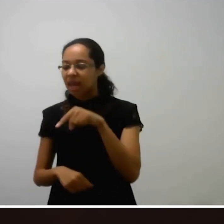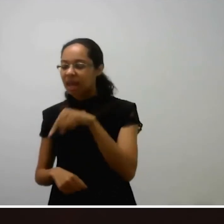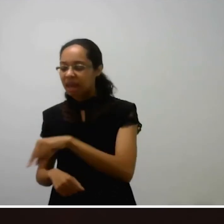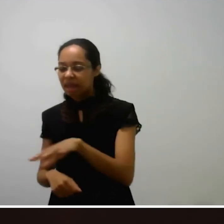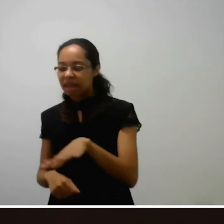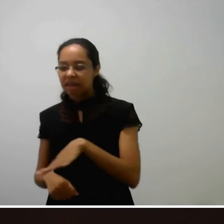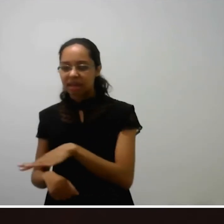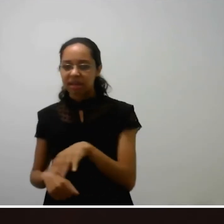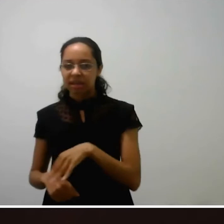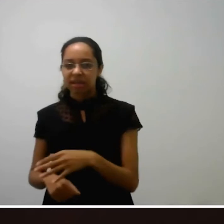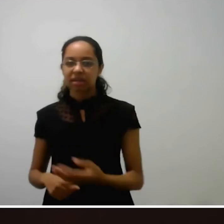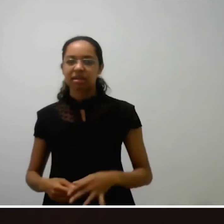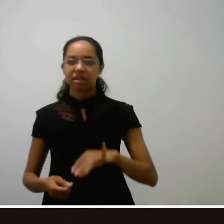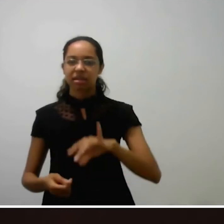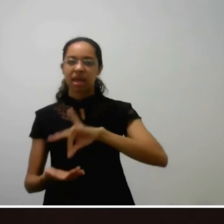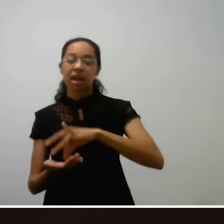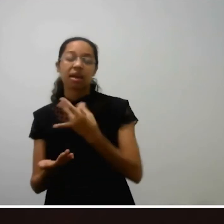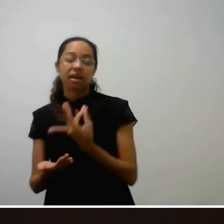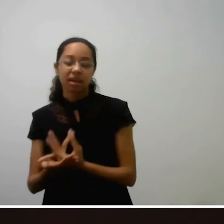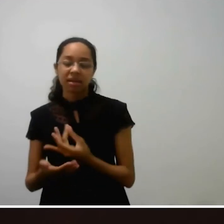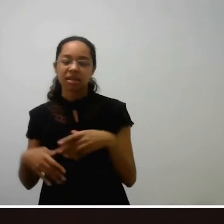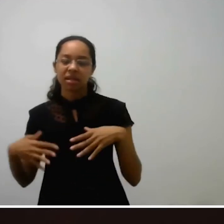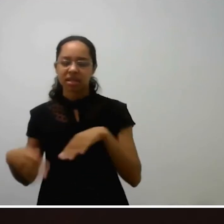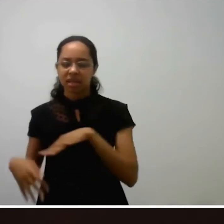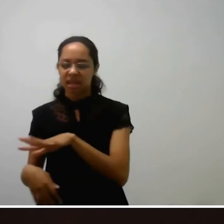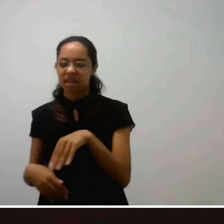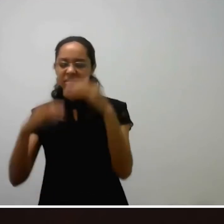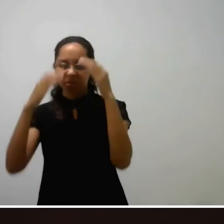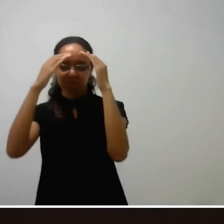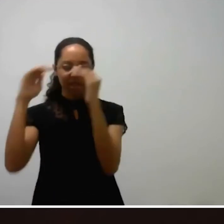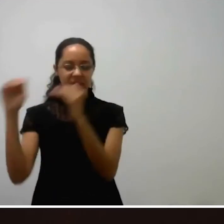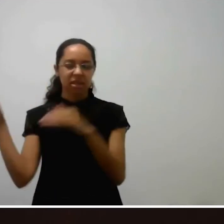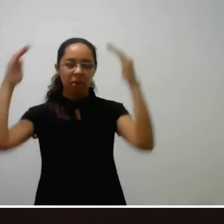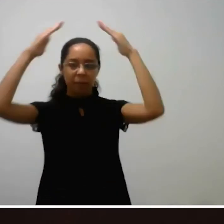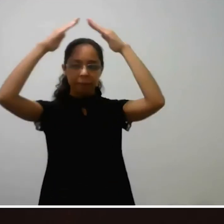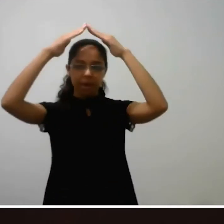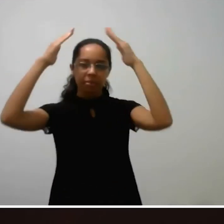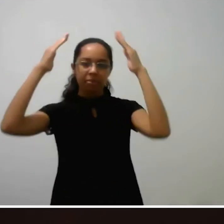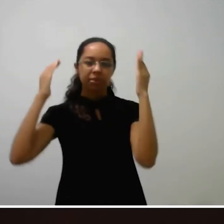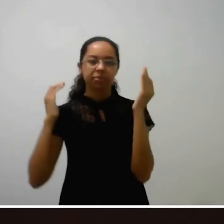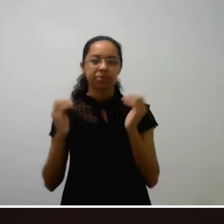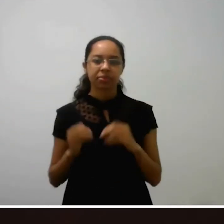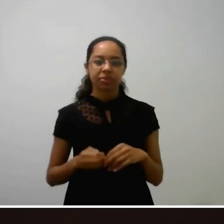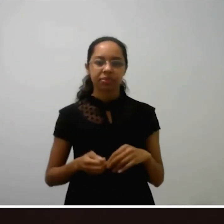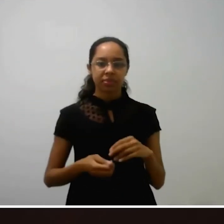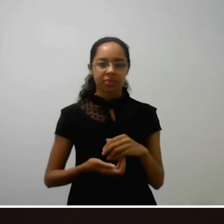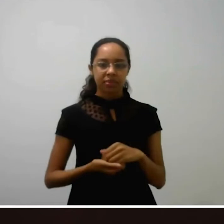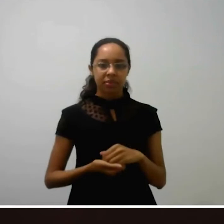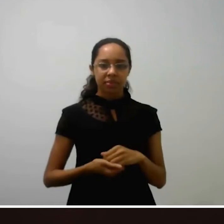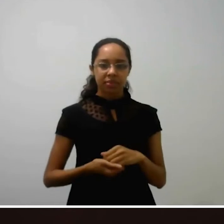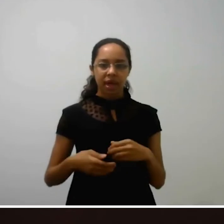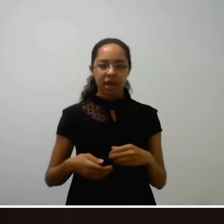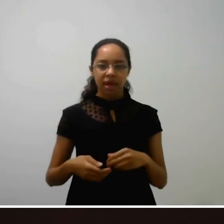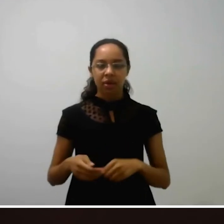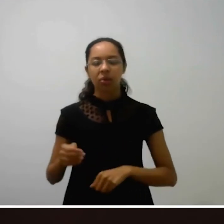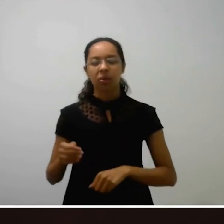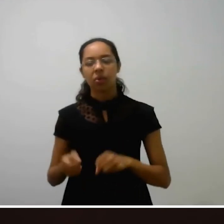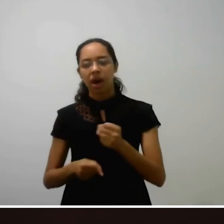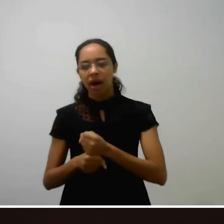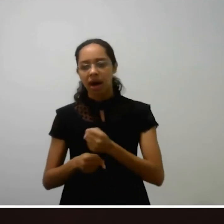e os albigenses. No ano de 1209, o Papa manda 300 mil guerreiros